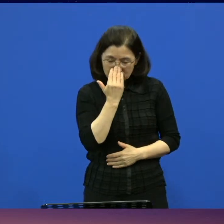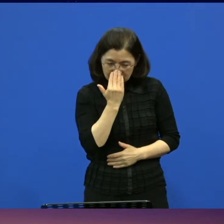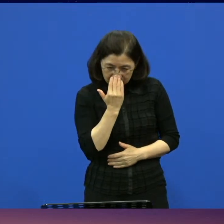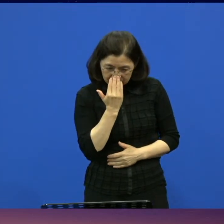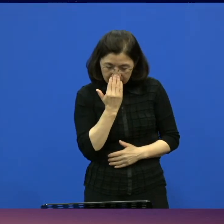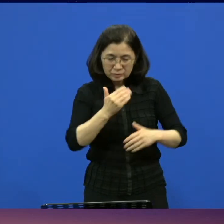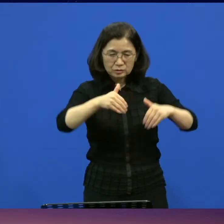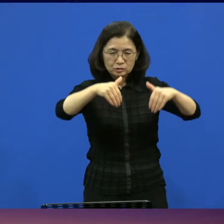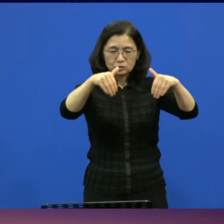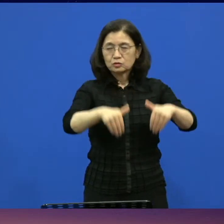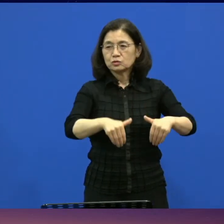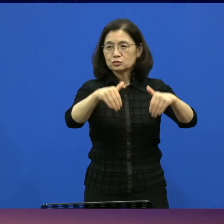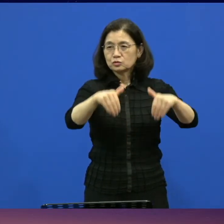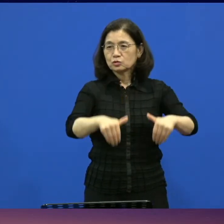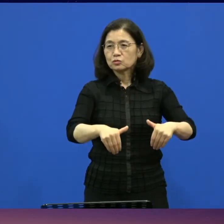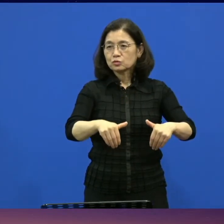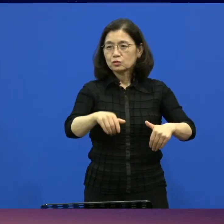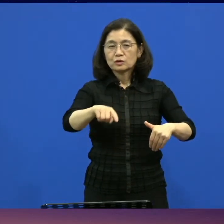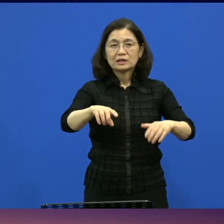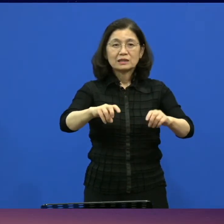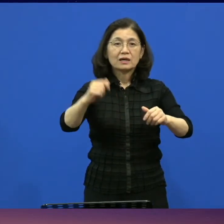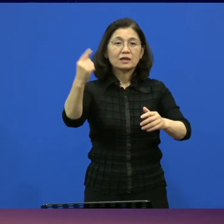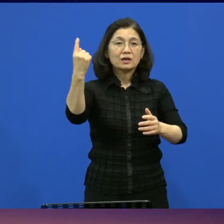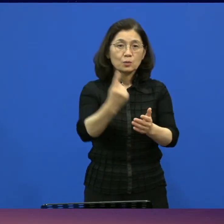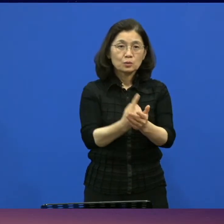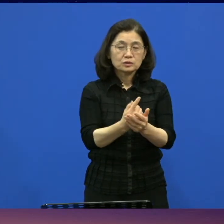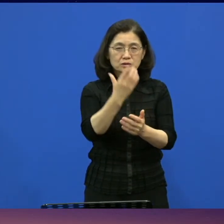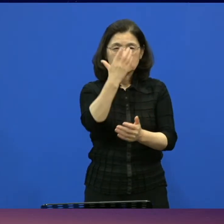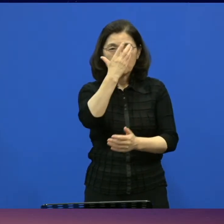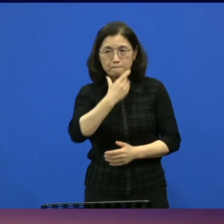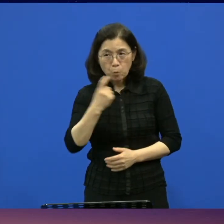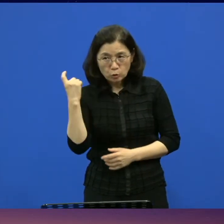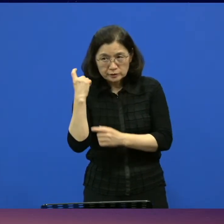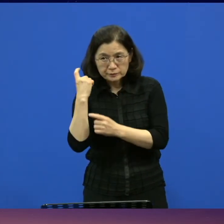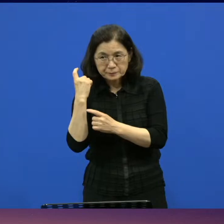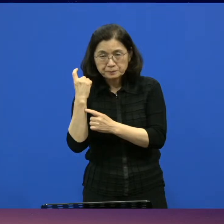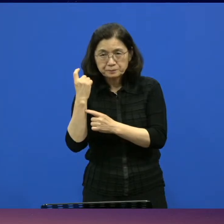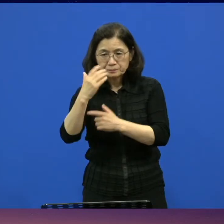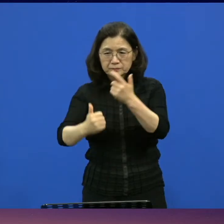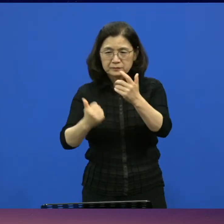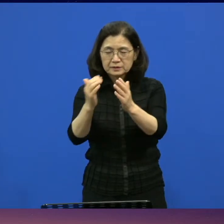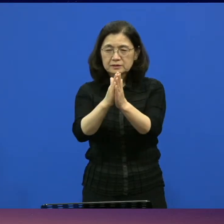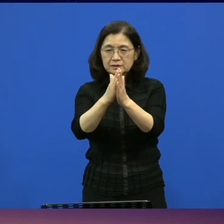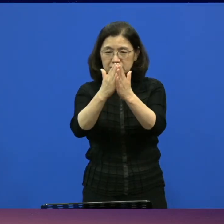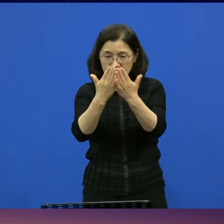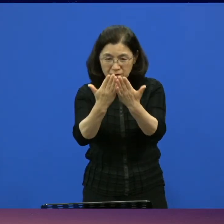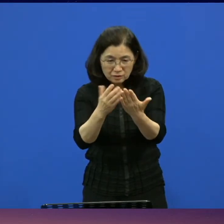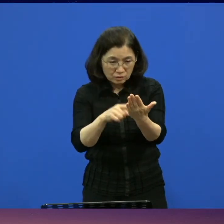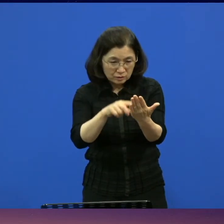이게 복음이 우리에게 설명하려고 하는 거죠. 그러니까 성경은 낮아짐의 은혜를 얘기해요.